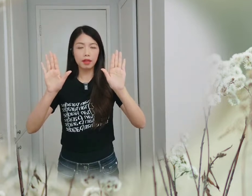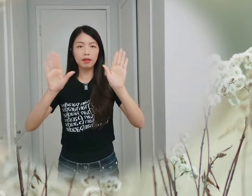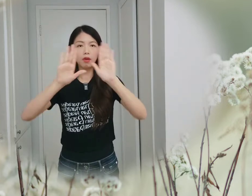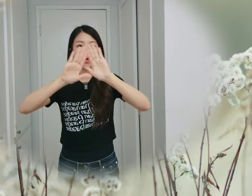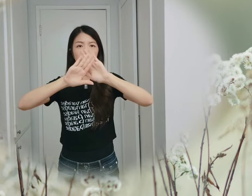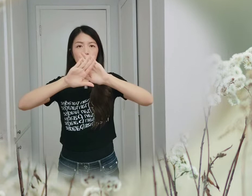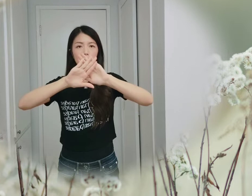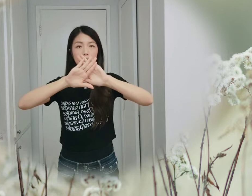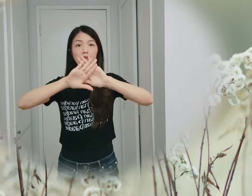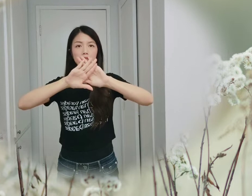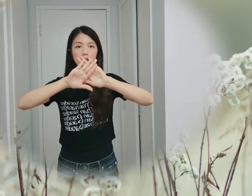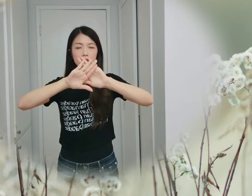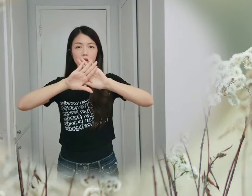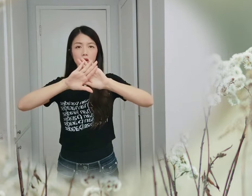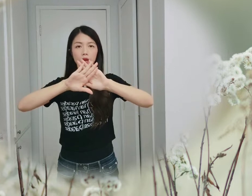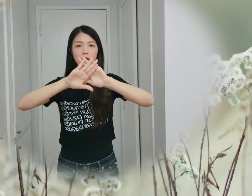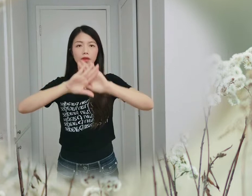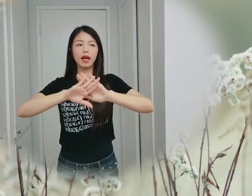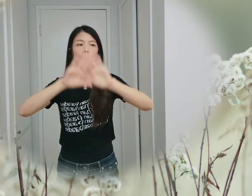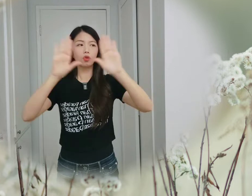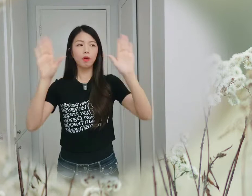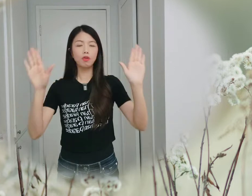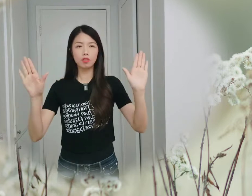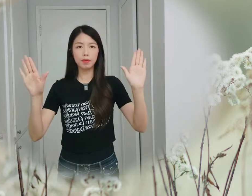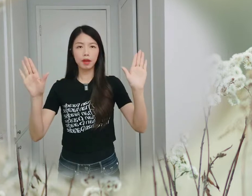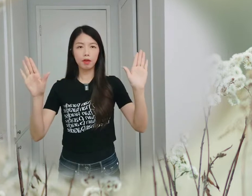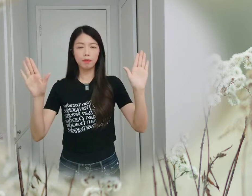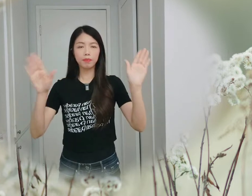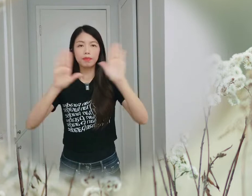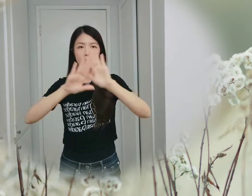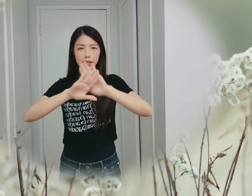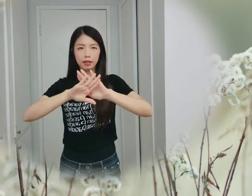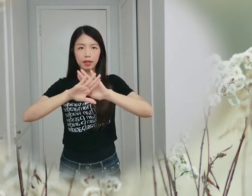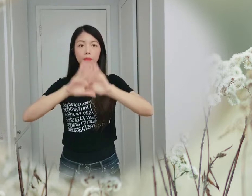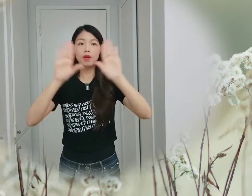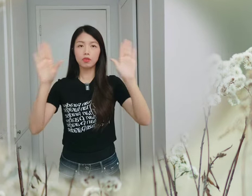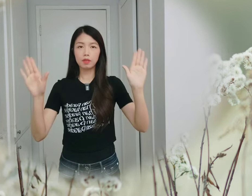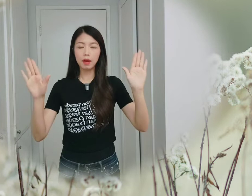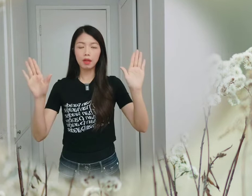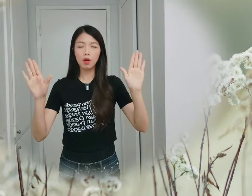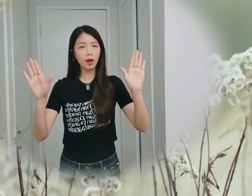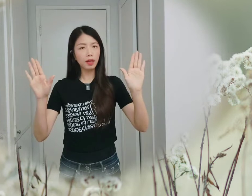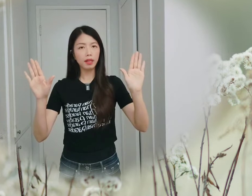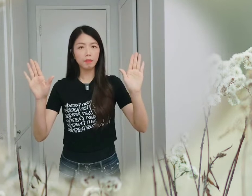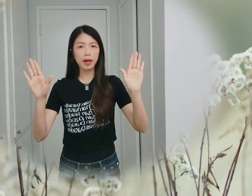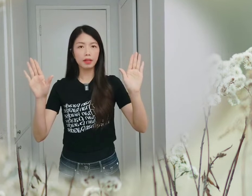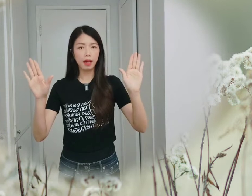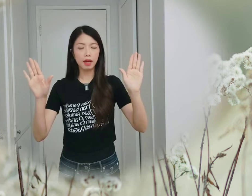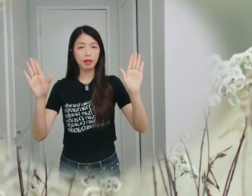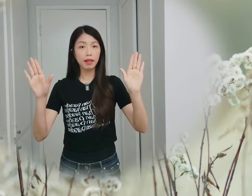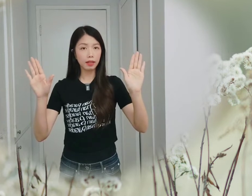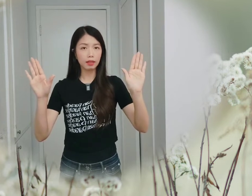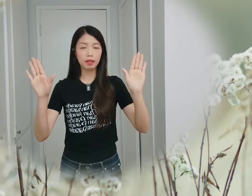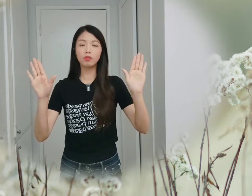이 상태에서 시작하시는 거예요. 양쪽으로 벌려주시면 돼요. 이 상태에서 벌려주시면 환하다,